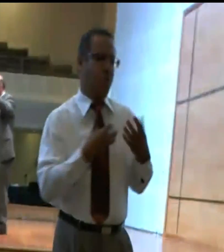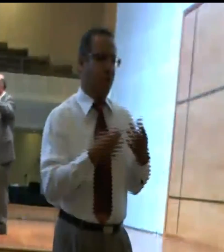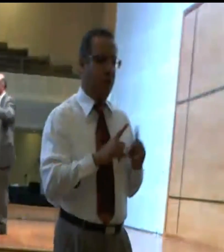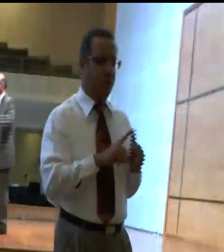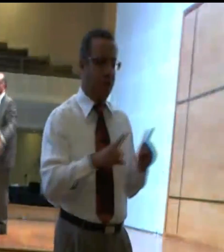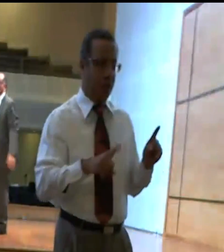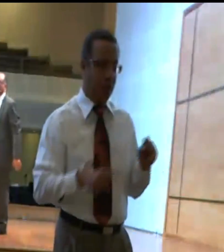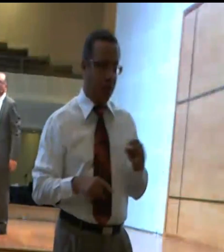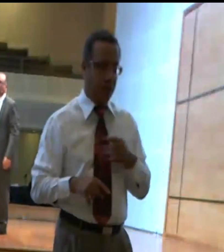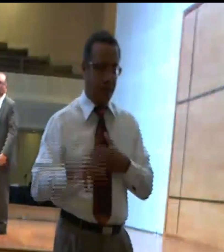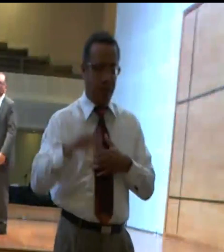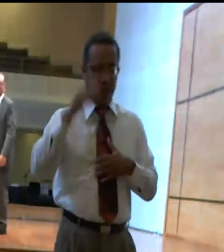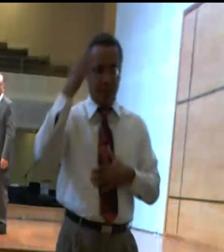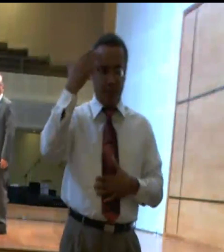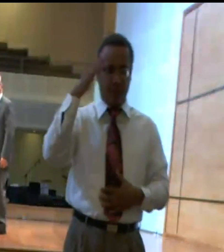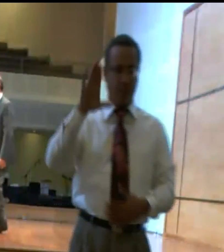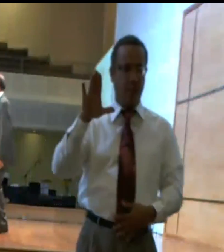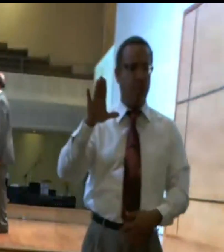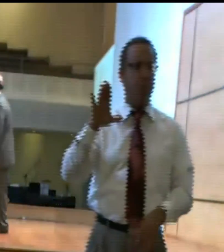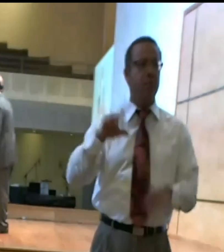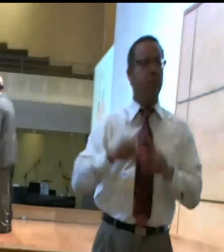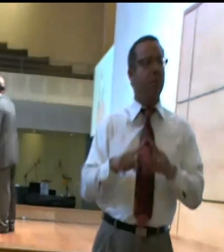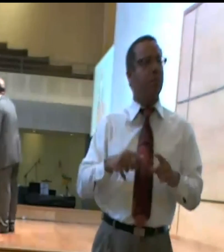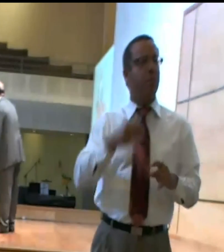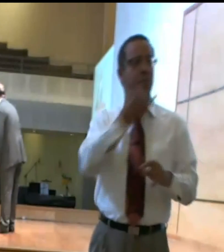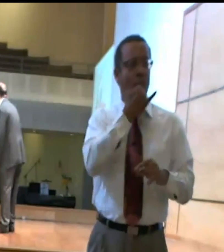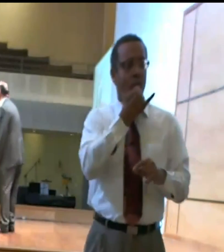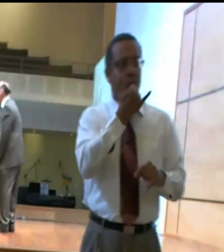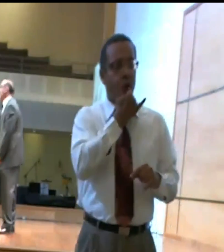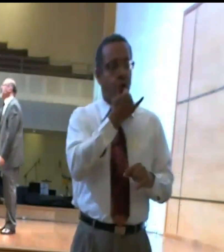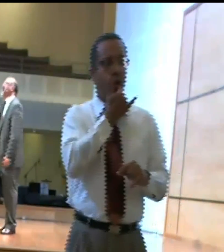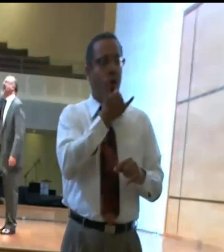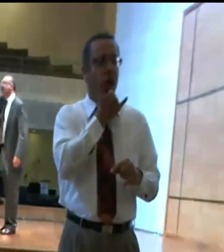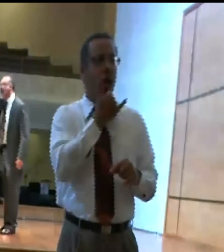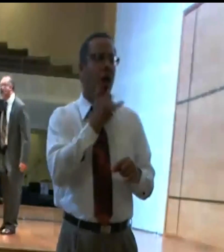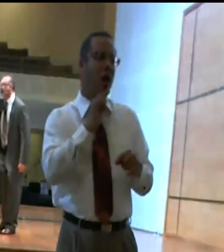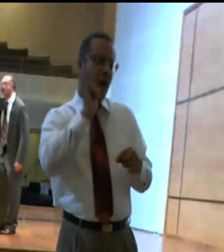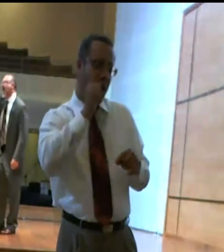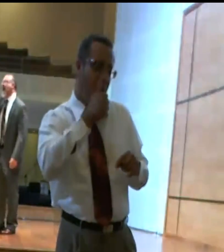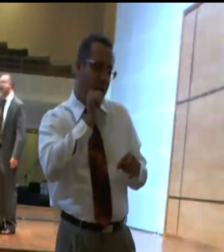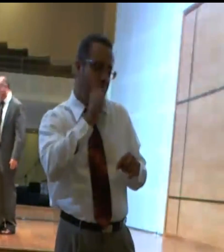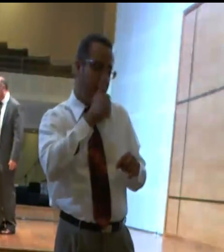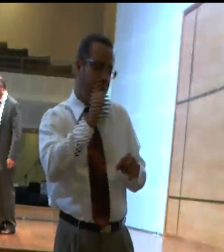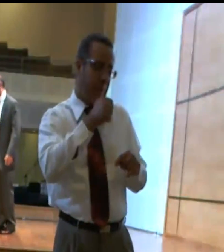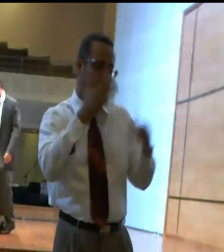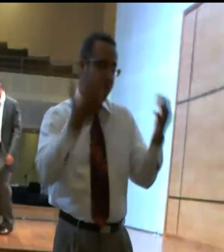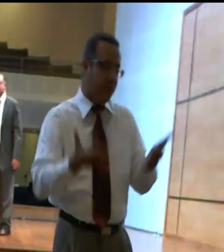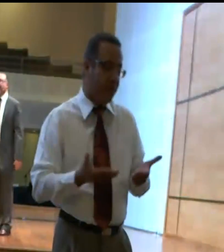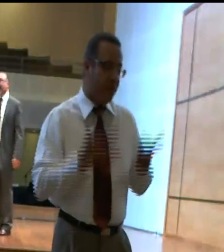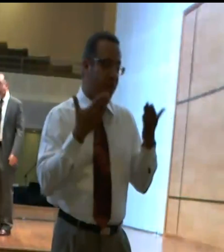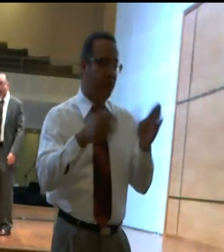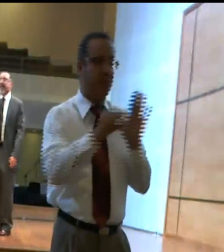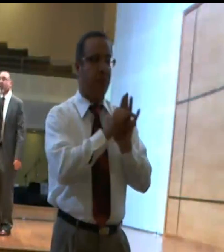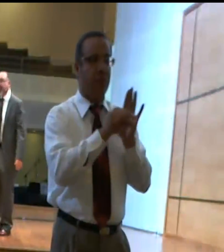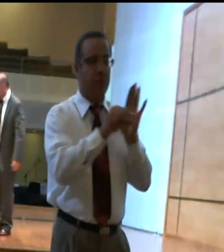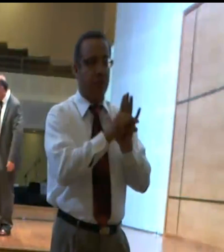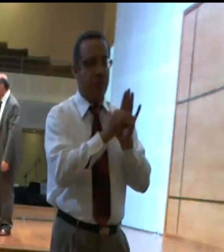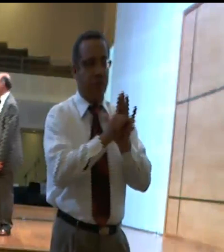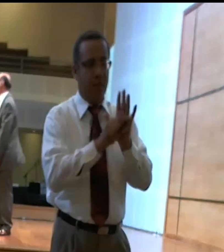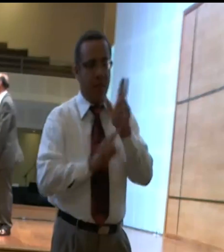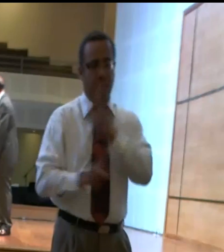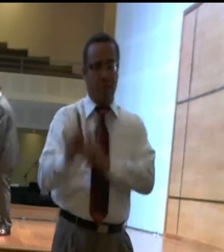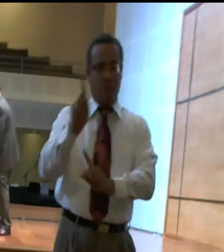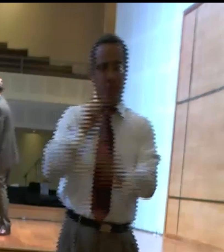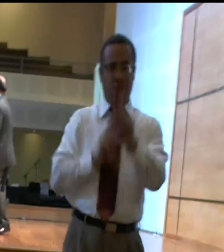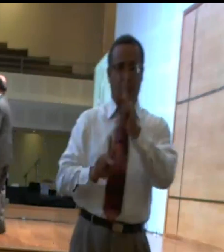No tienen discernimiento. Ahora, ¿qué sucede, mis amados hermanos, si mañana aquí se prohíbe en República